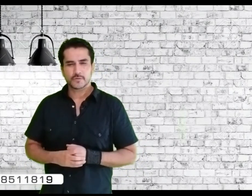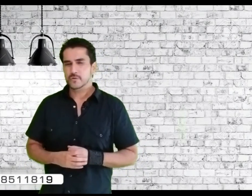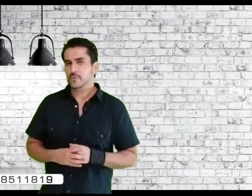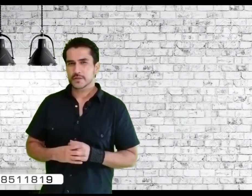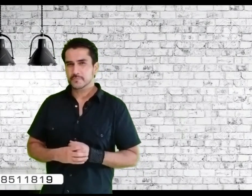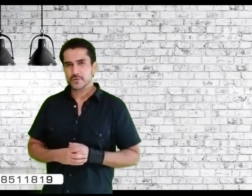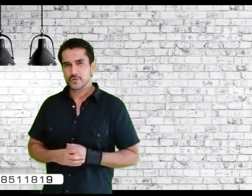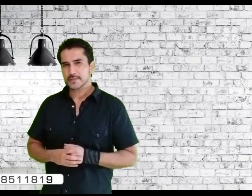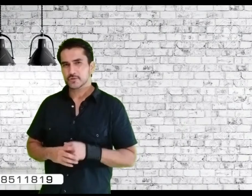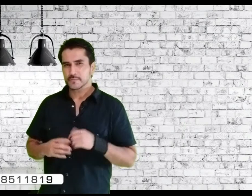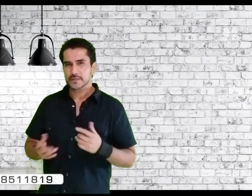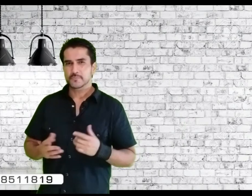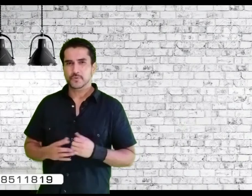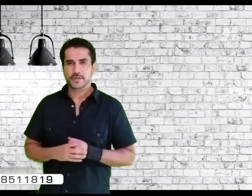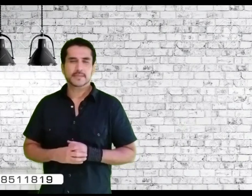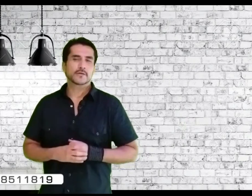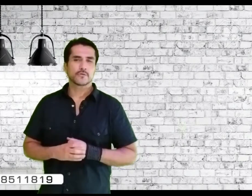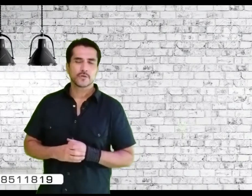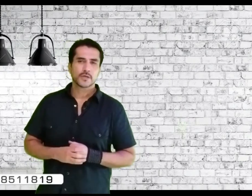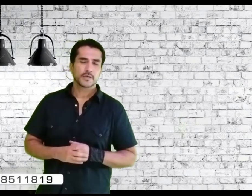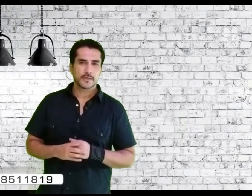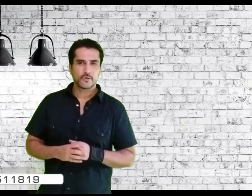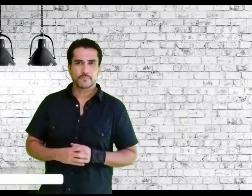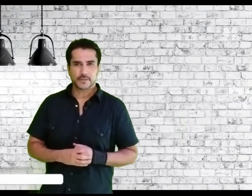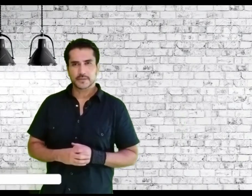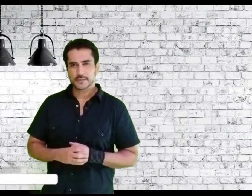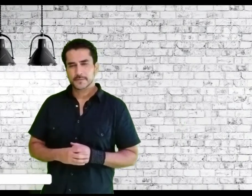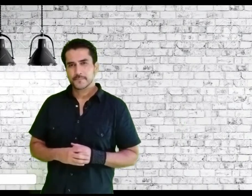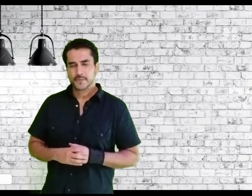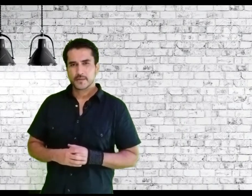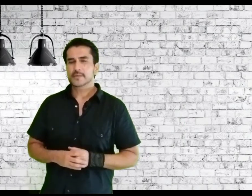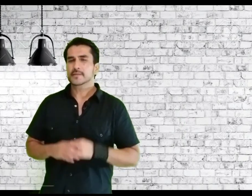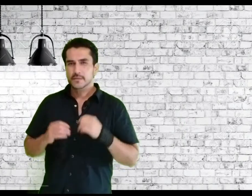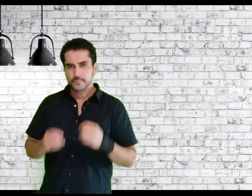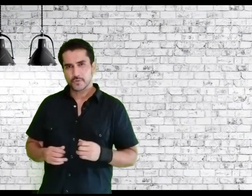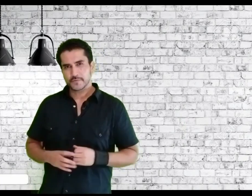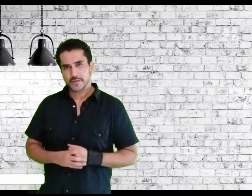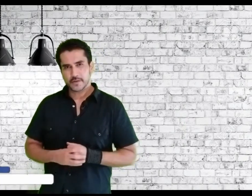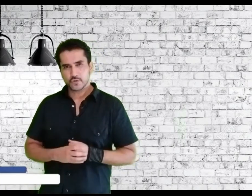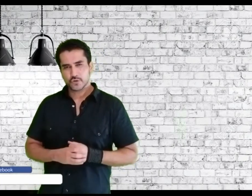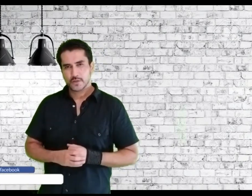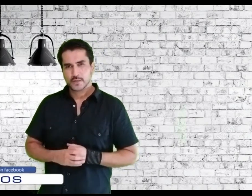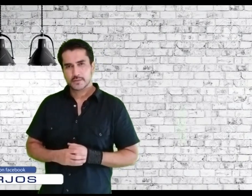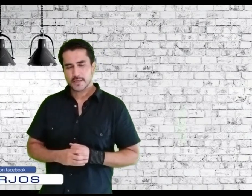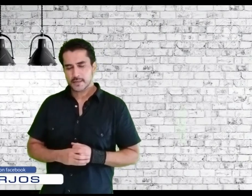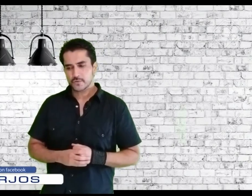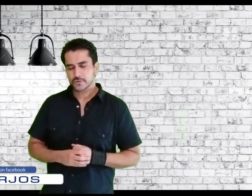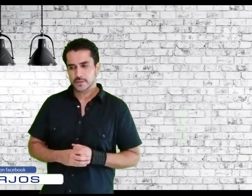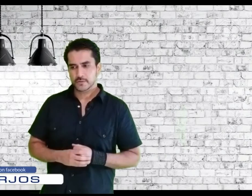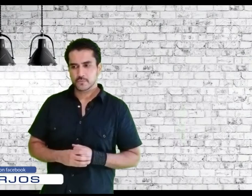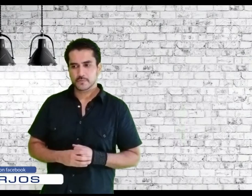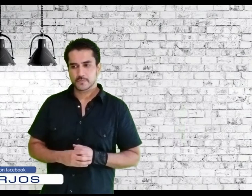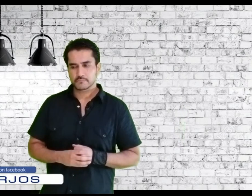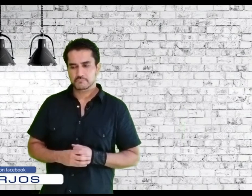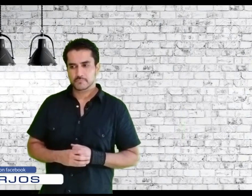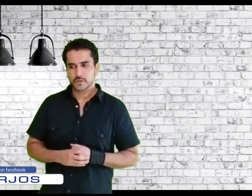no cualquier persona se toma el tiempo de hacerlo y de compartir este tipo de videos, ya que contienen